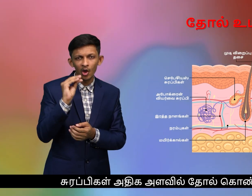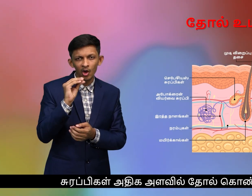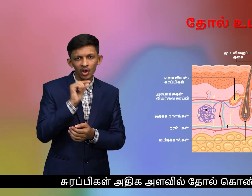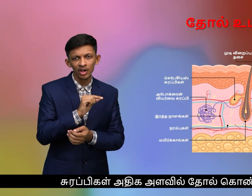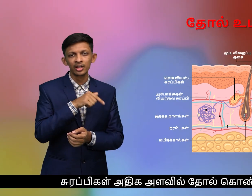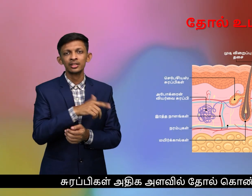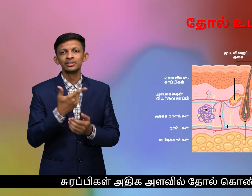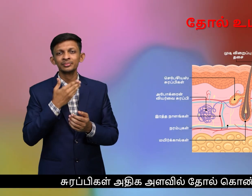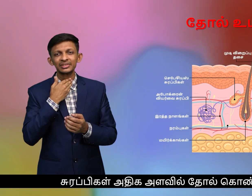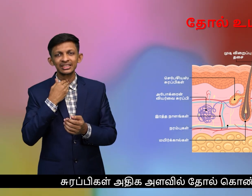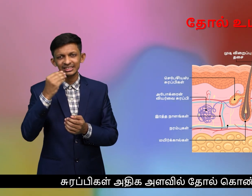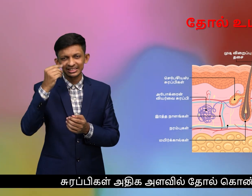அளவில் தோல் கொண்டுள்ளது.